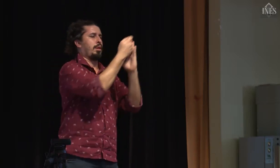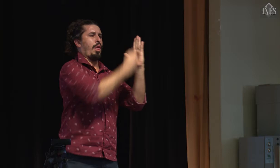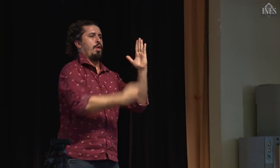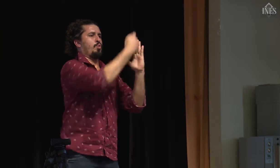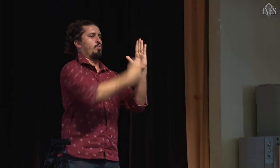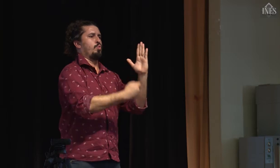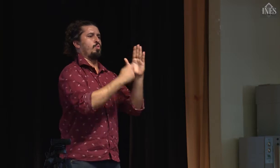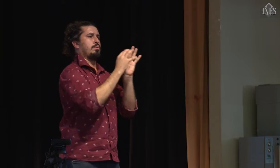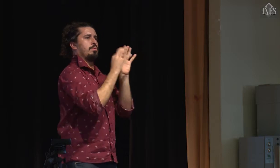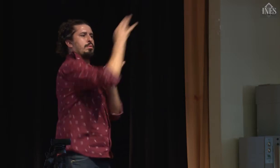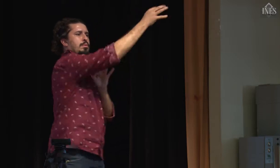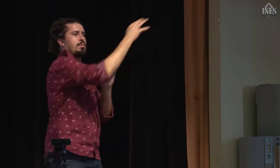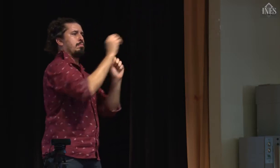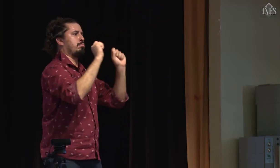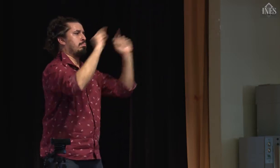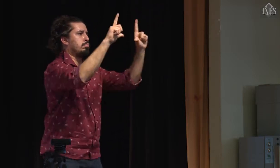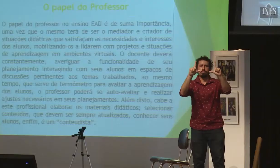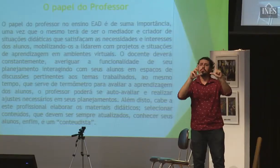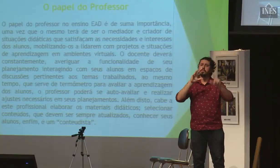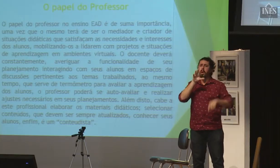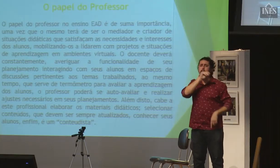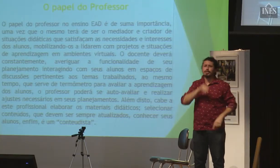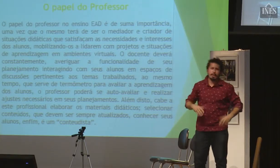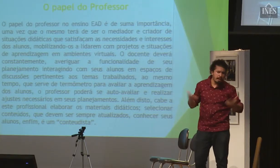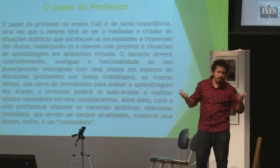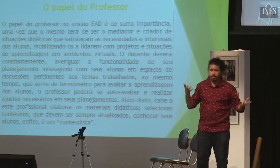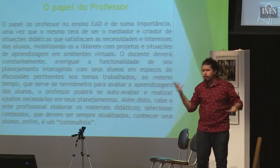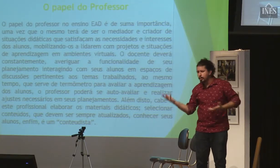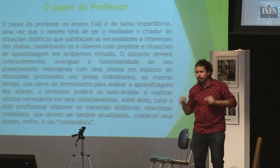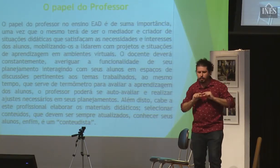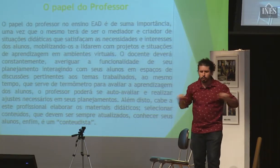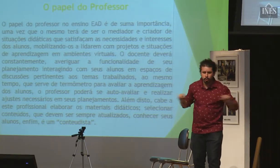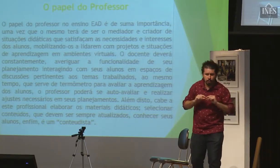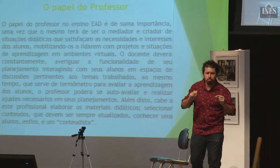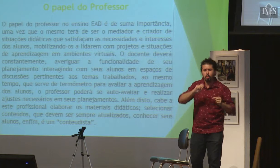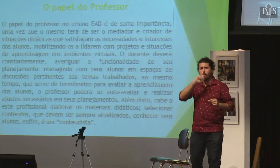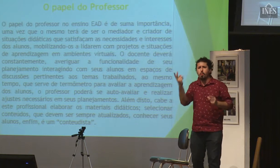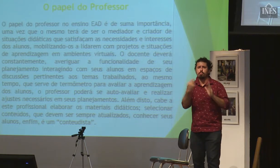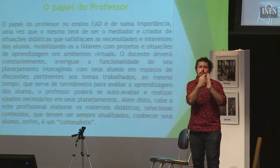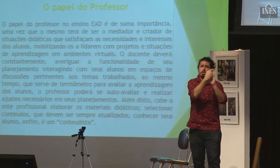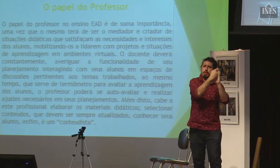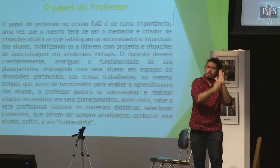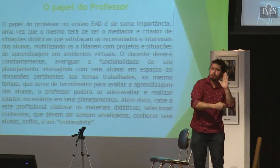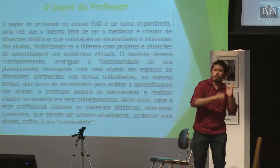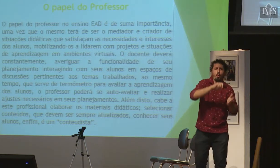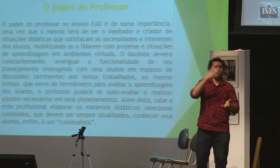outro momento. É mais textos, o ensino à distância é trabalhado por mais texto, tem um professor lá falando o tempo todo, com a legenda, ou ele vai passar